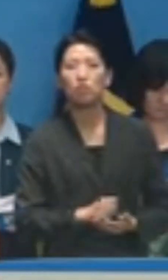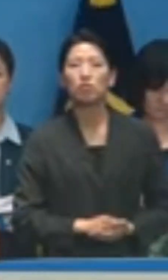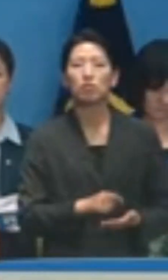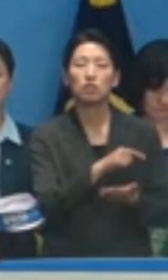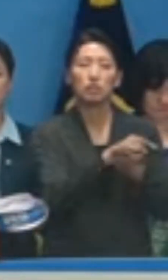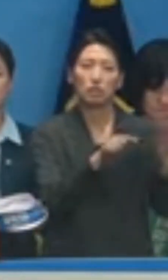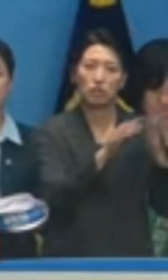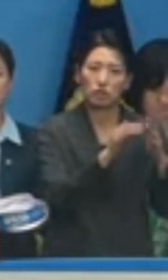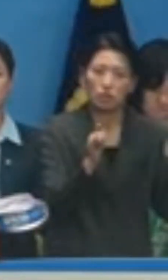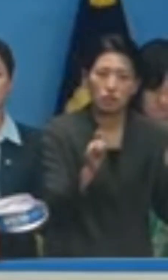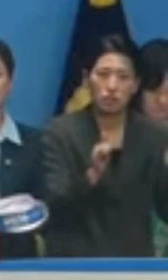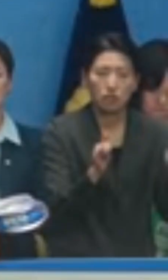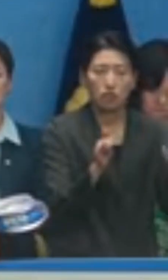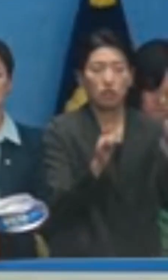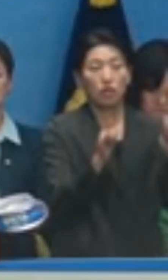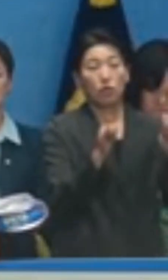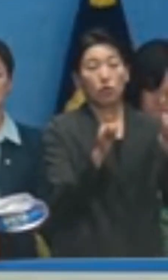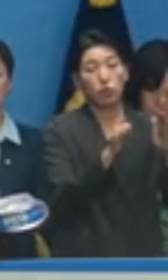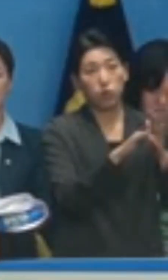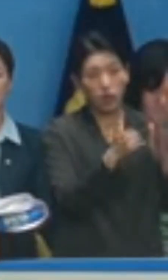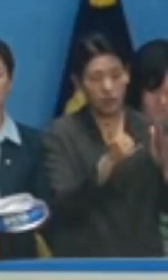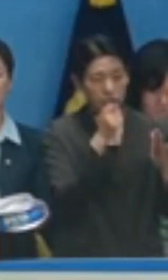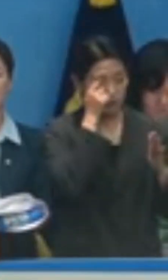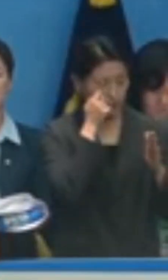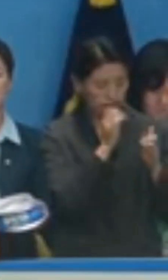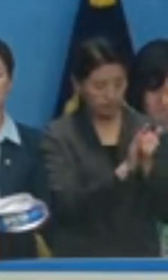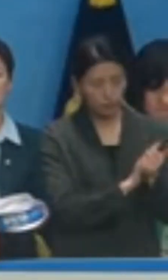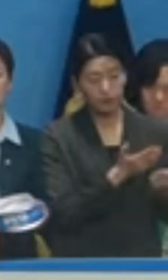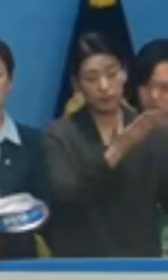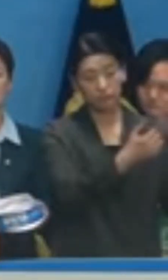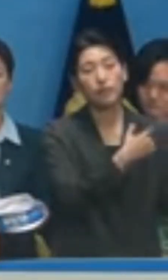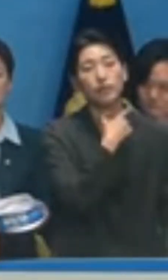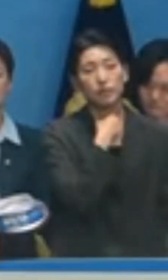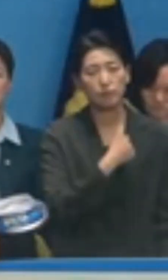시신생자와 그 유가족에게 애도를 표하며 다음과 같이 입장을